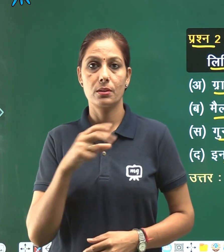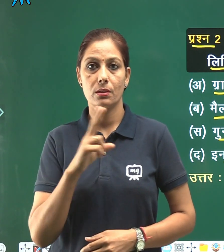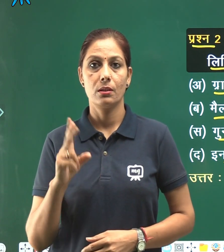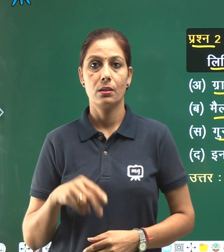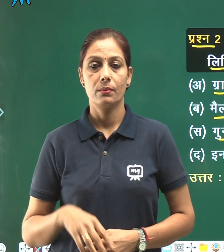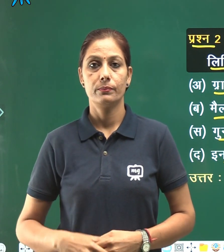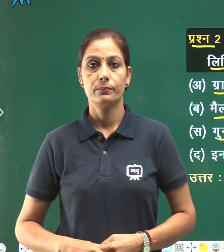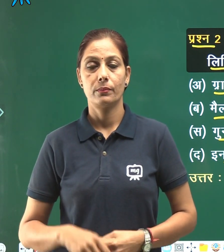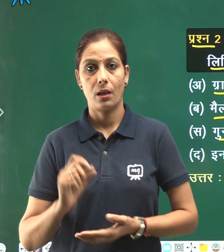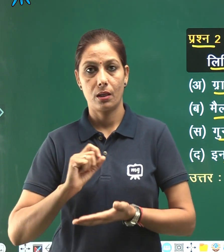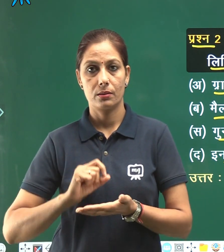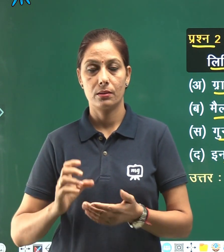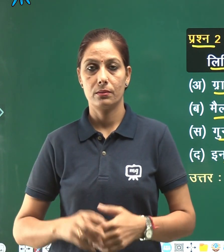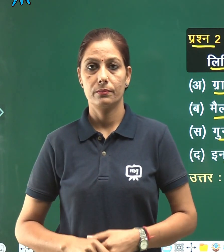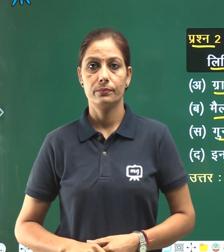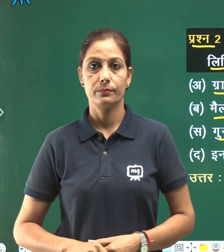ने लिखा था।